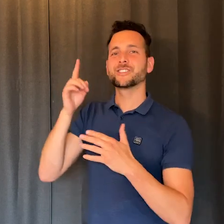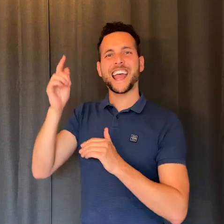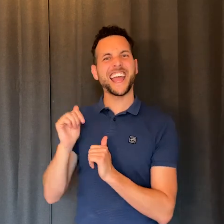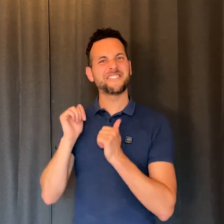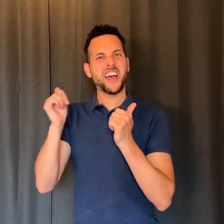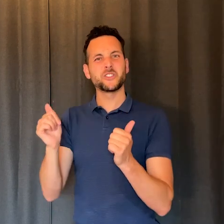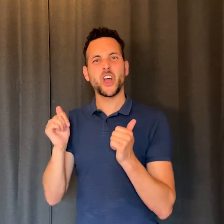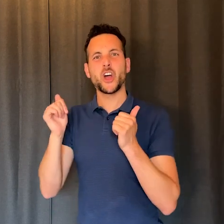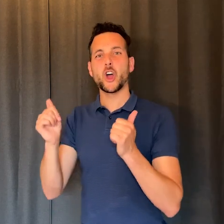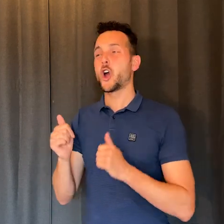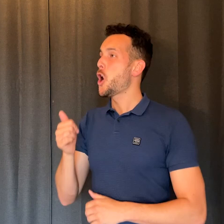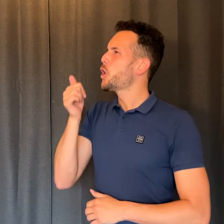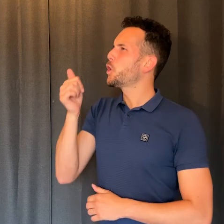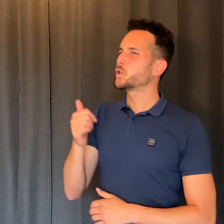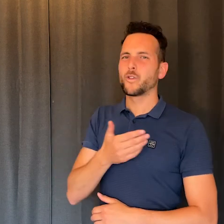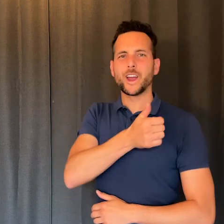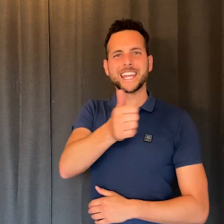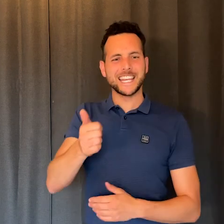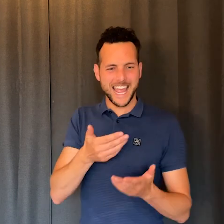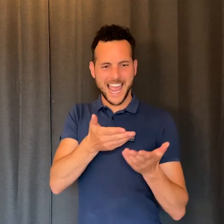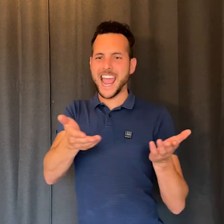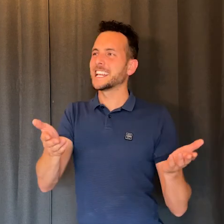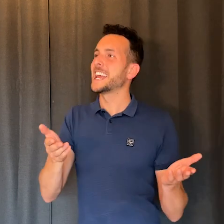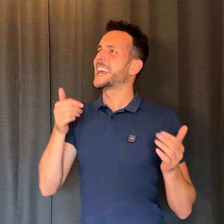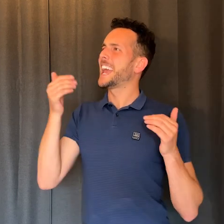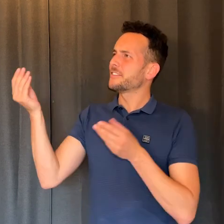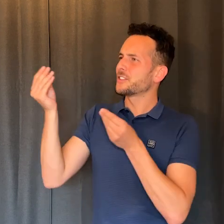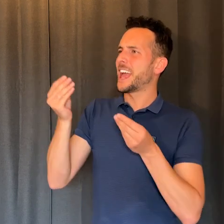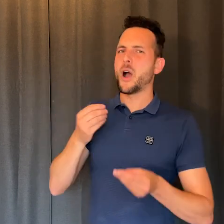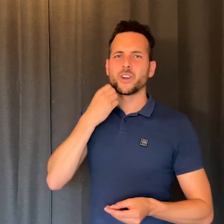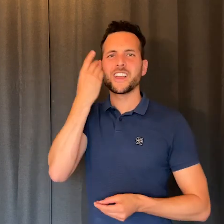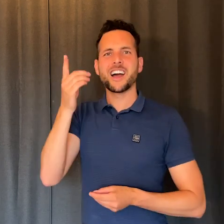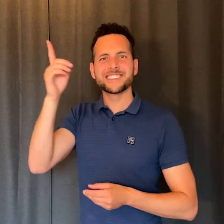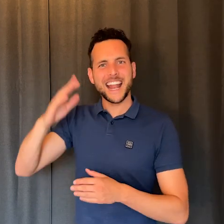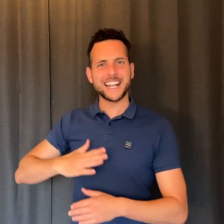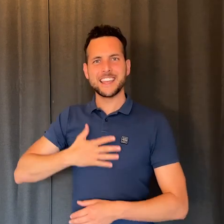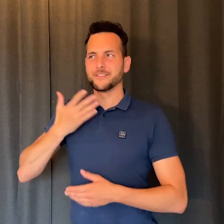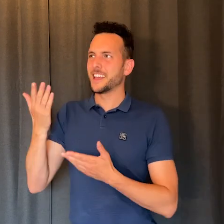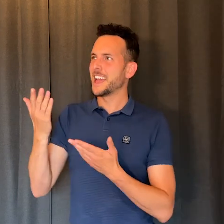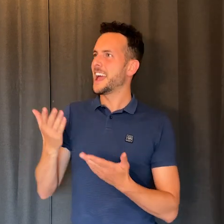Geld.